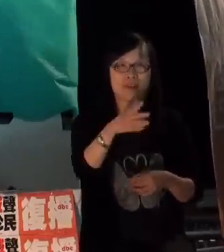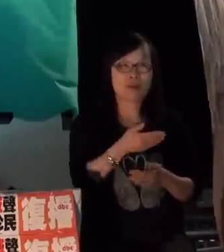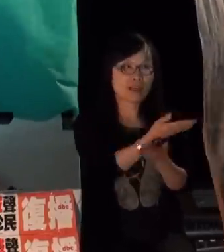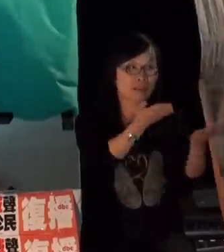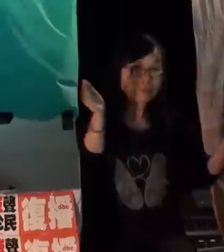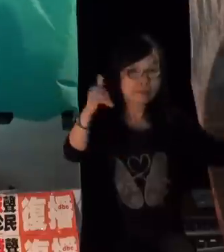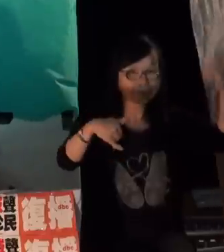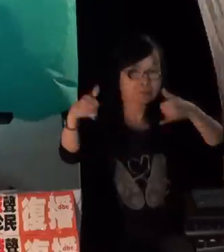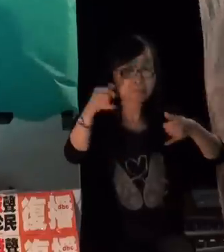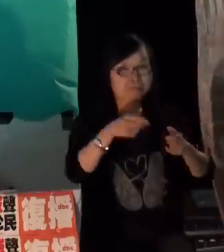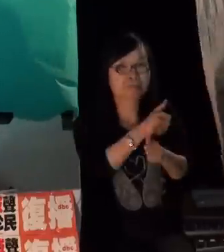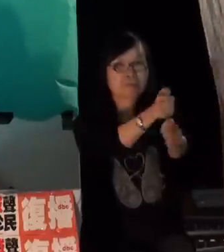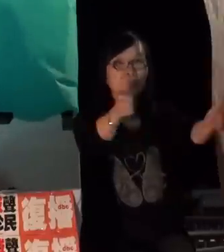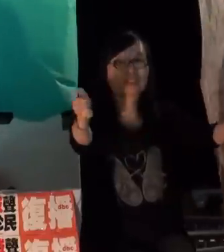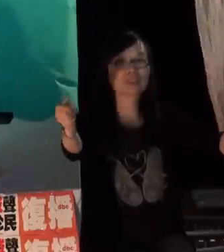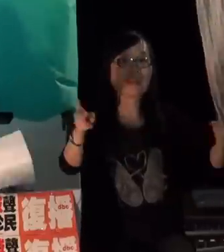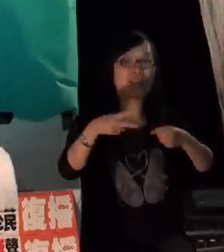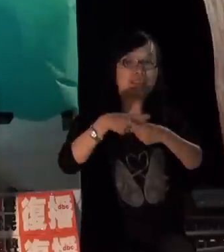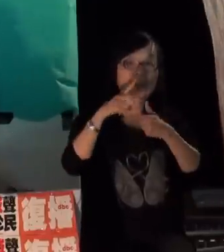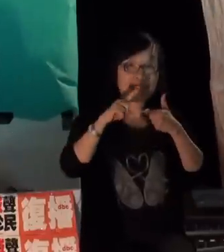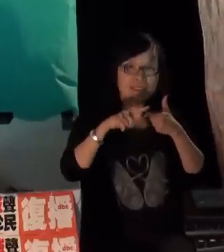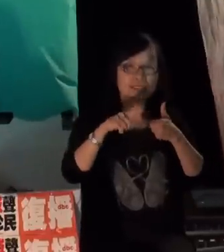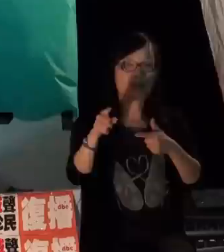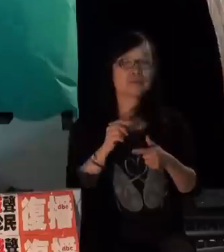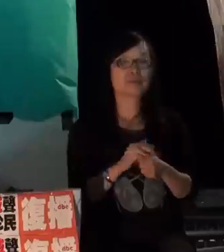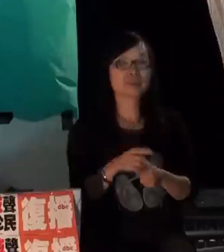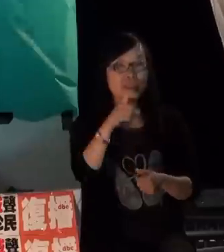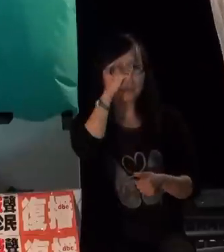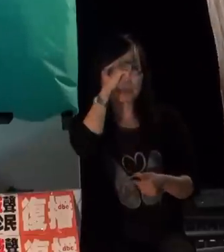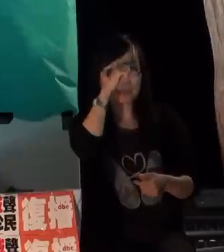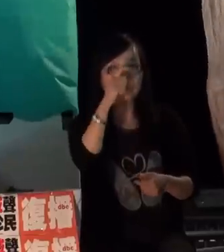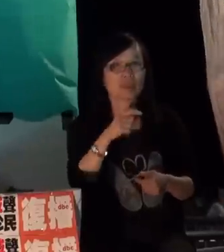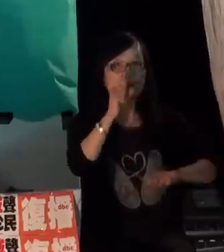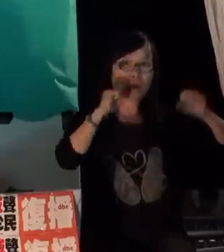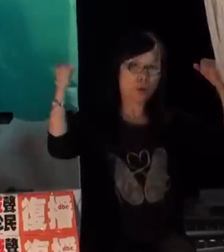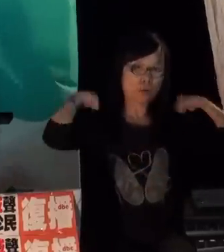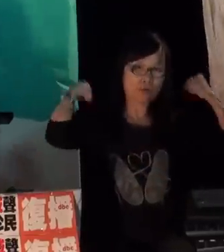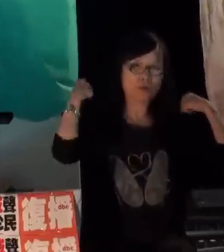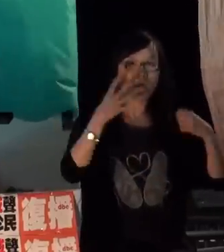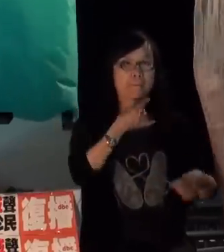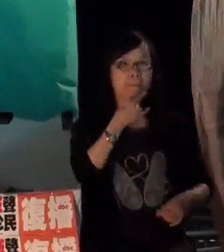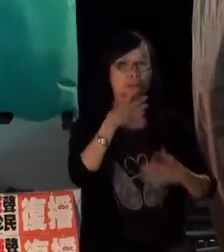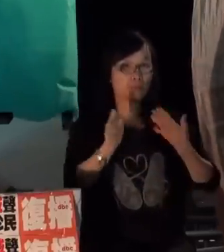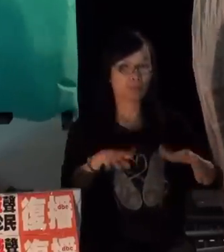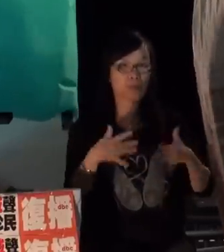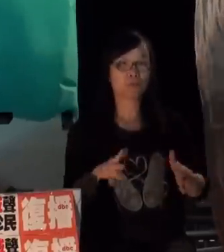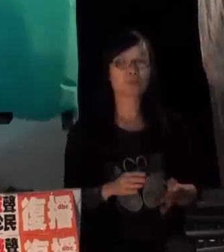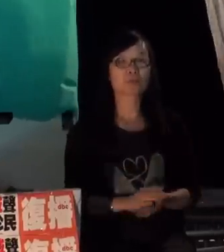睇啦。好多謝大家先。第二咧就係記住嗰個運動仲未完，